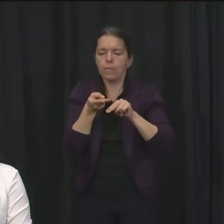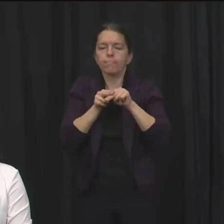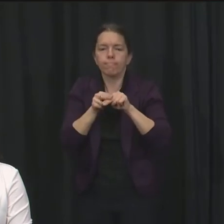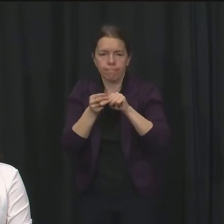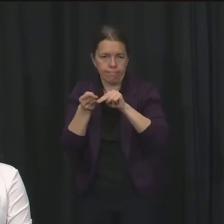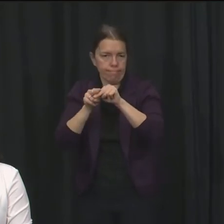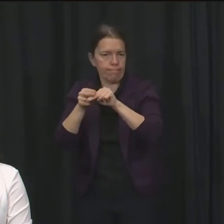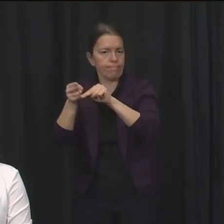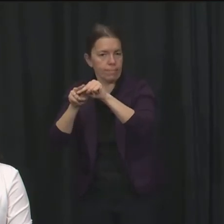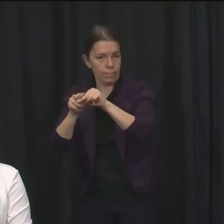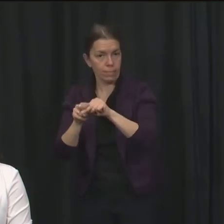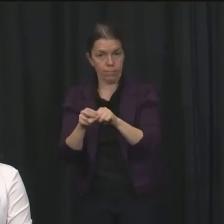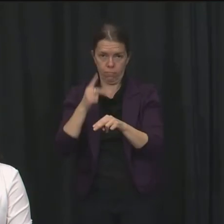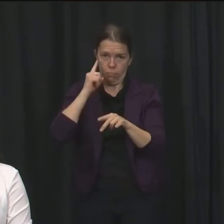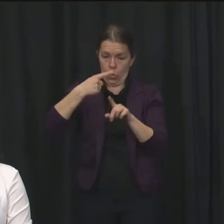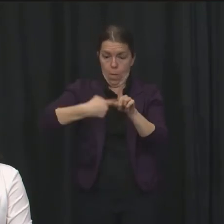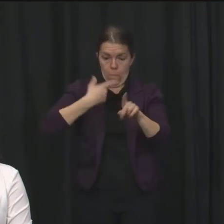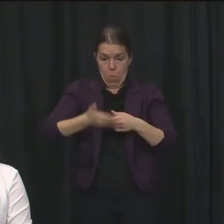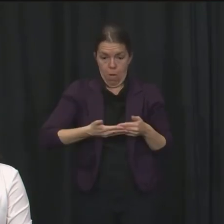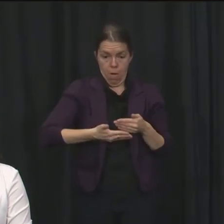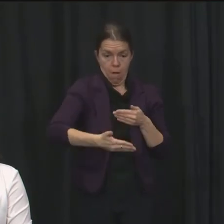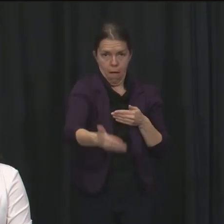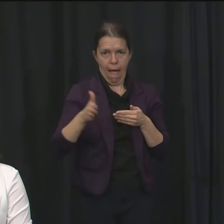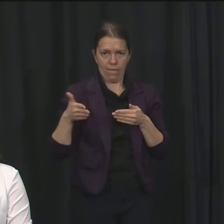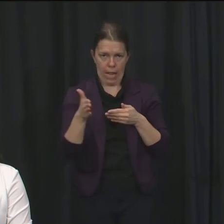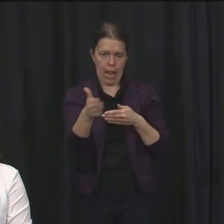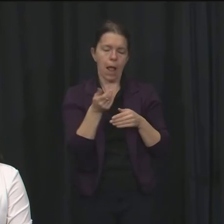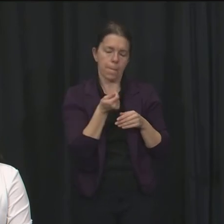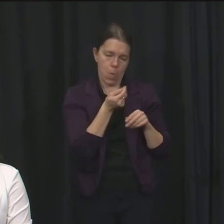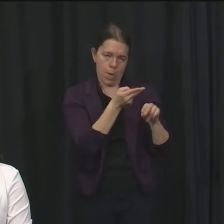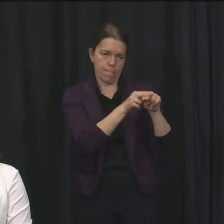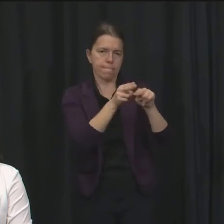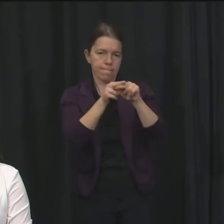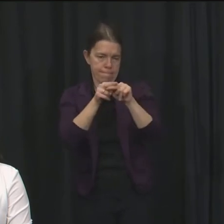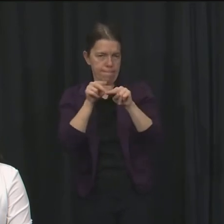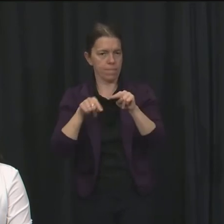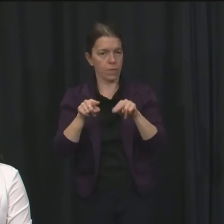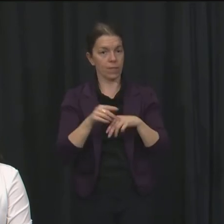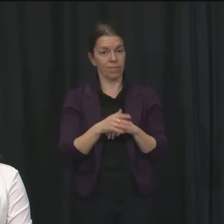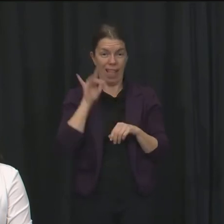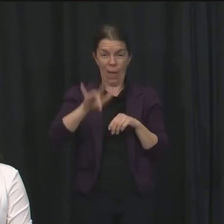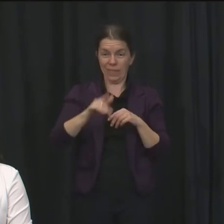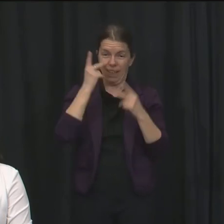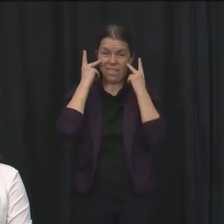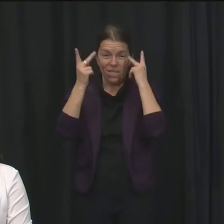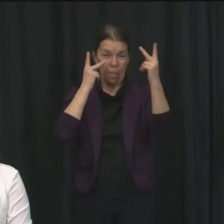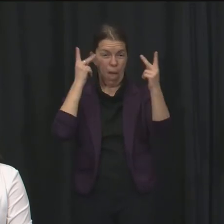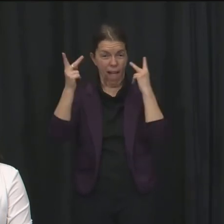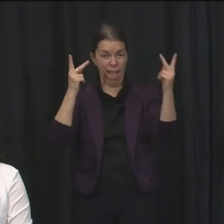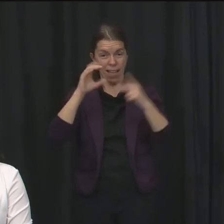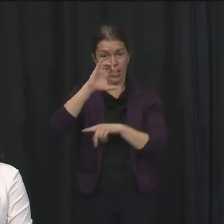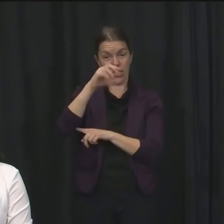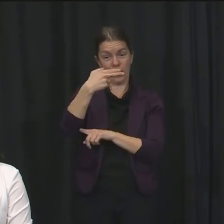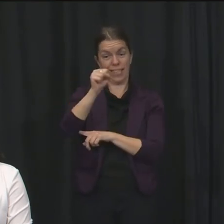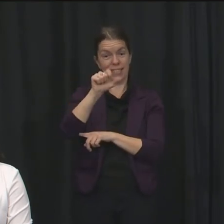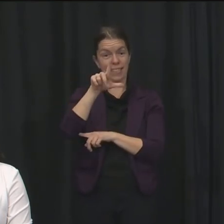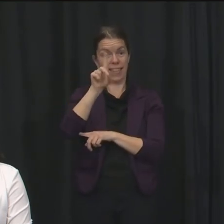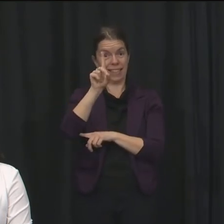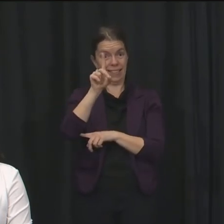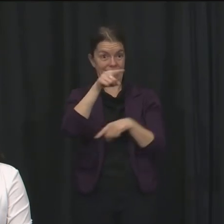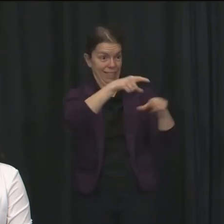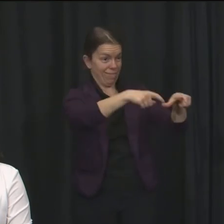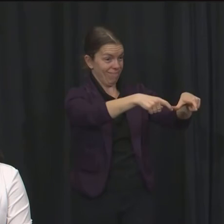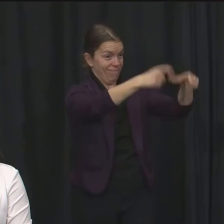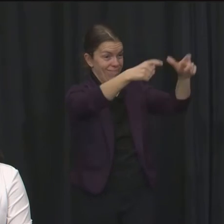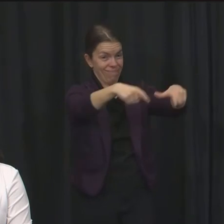surtout lorsqu'on voit le nombre important de CHSLD en éclosion actuellement et c'est vraiment à